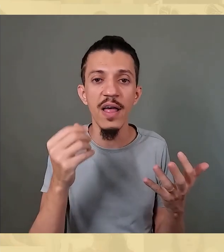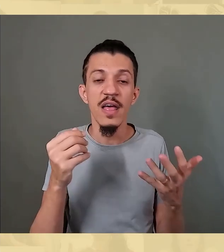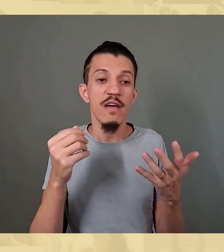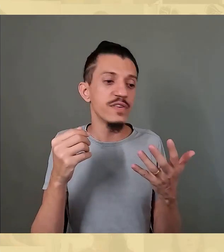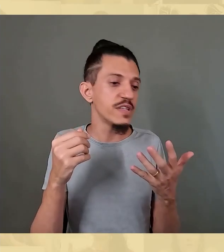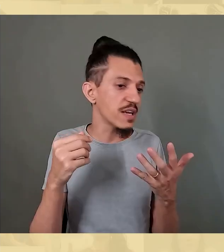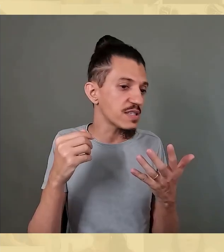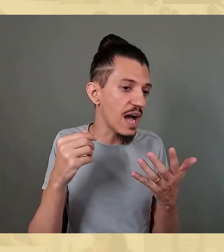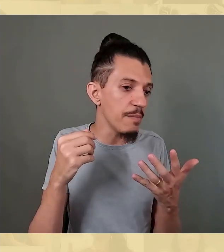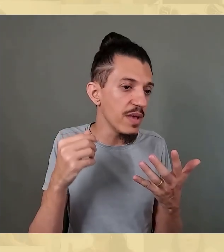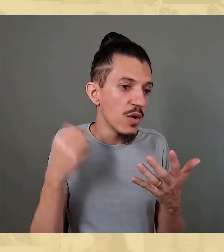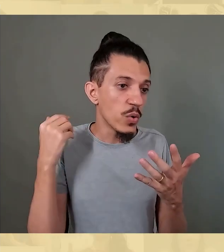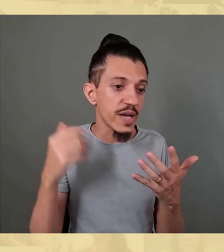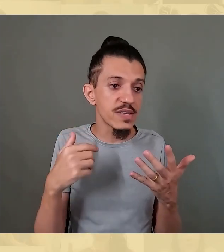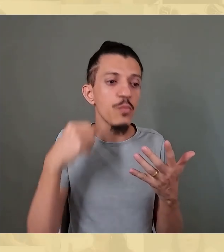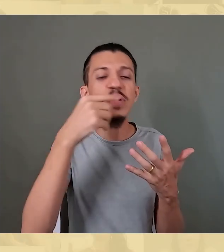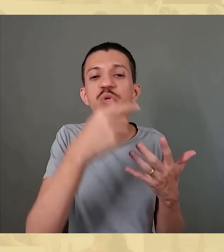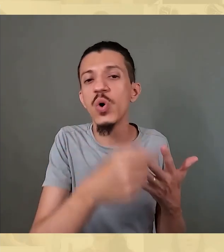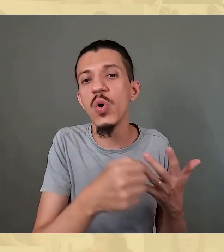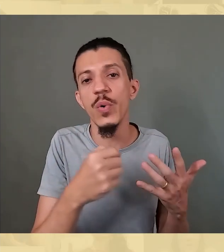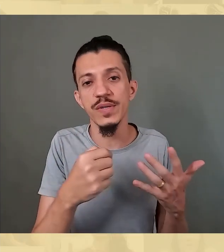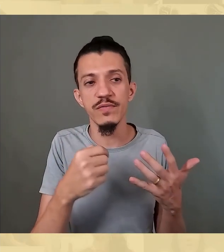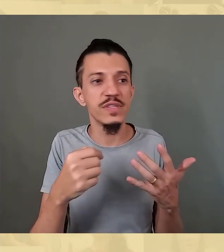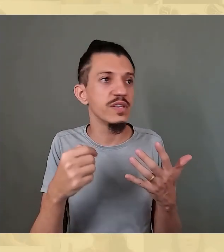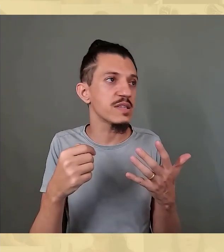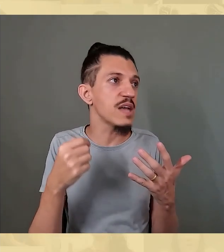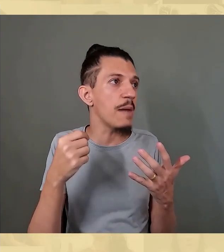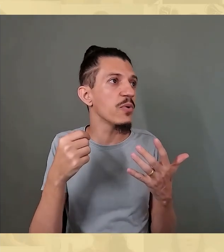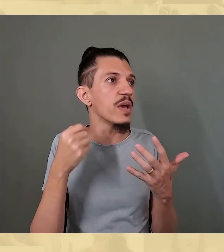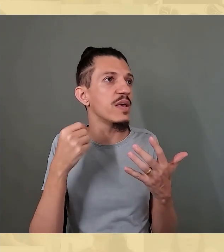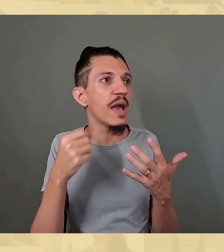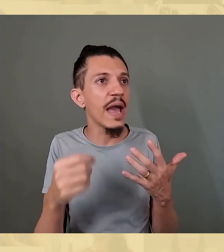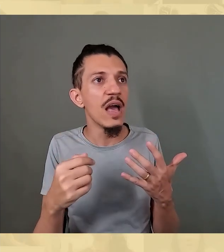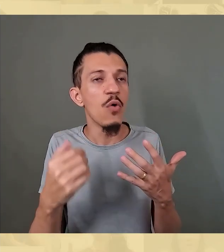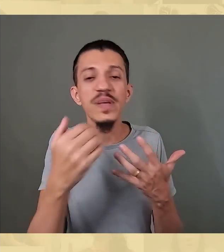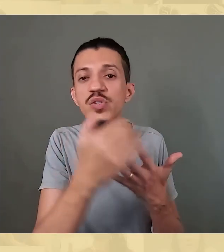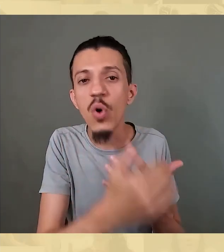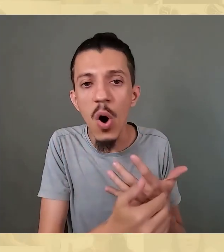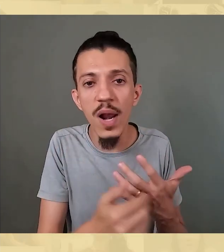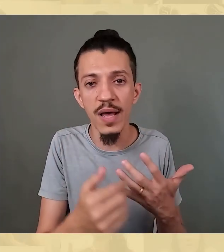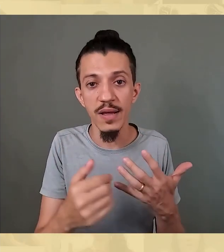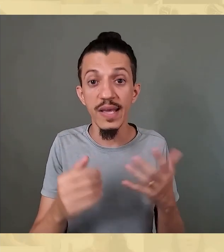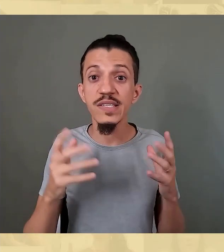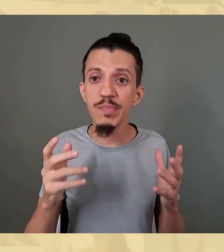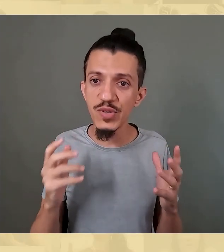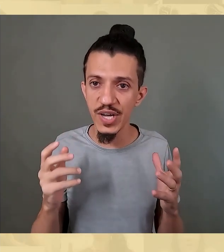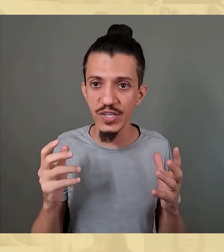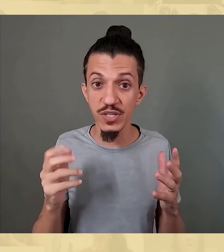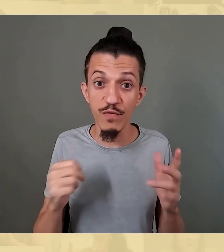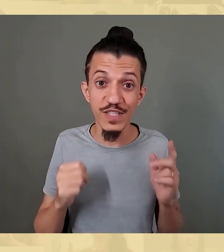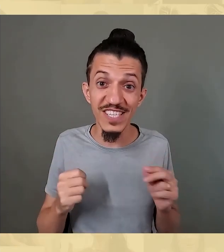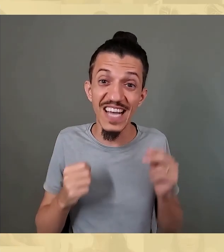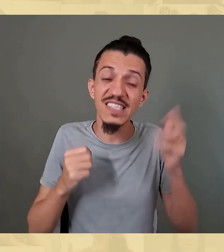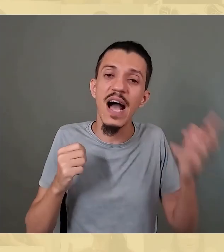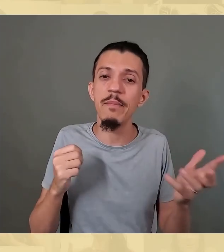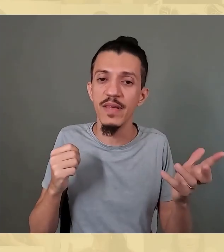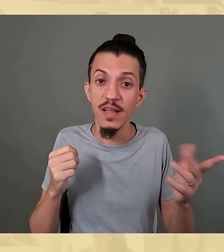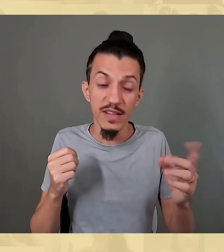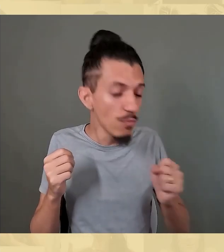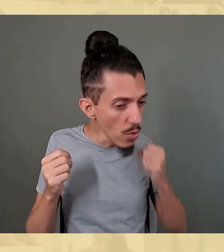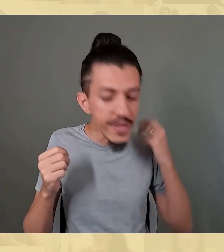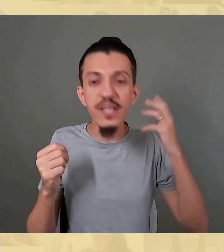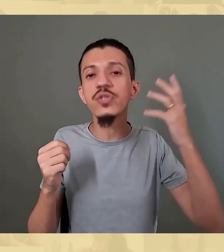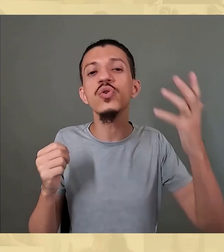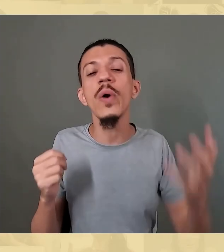sofá, você já sabe o que são pessoas, você já sabe o que é uma escola, e assim por diante. Então você já sabe.